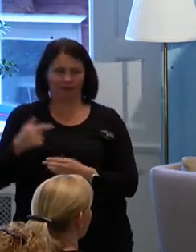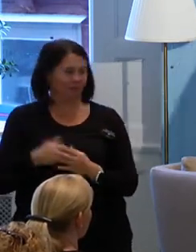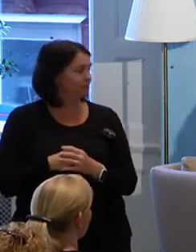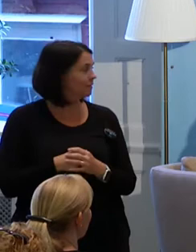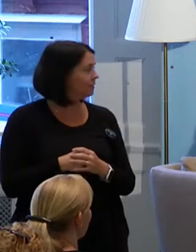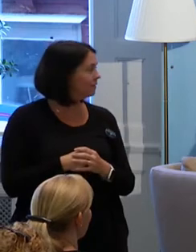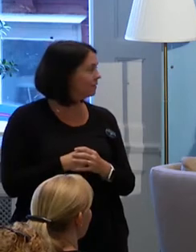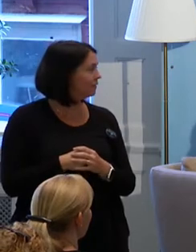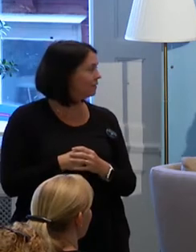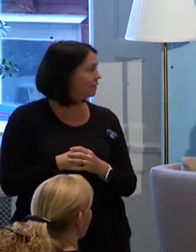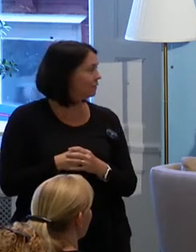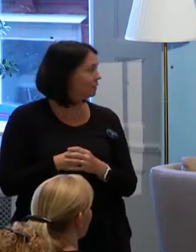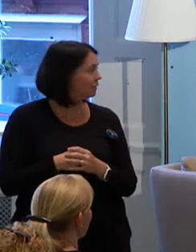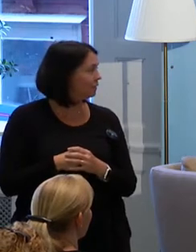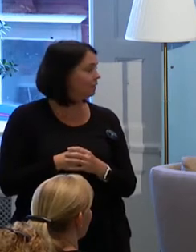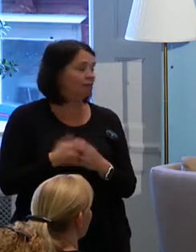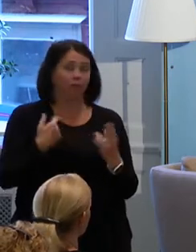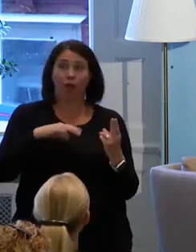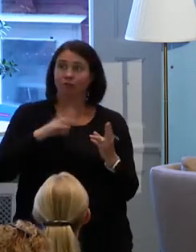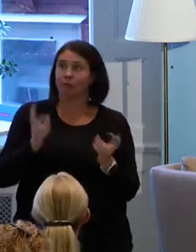Och kryssboll.